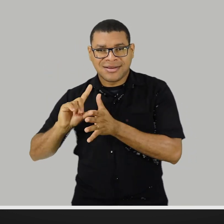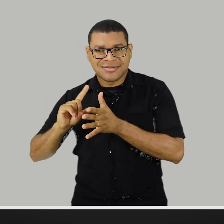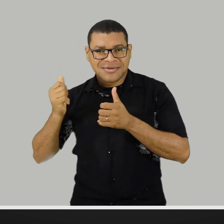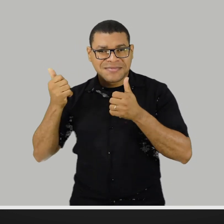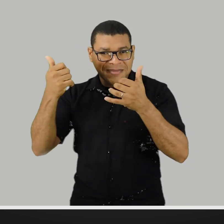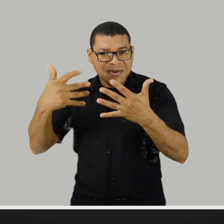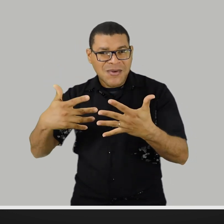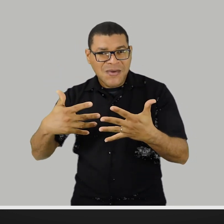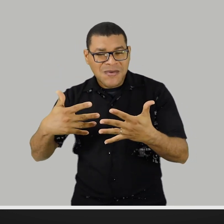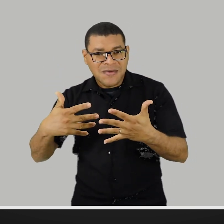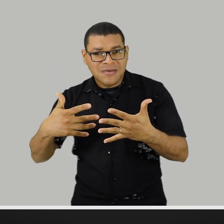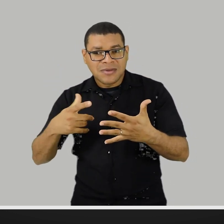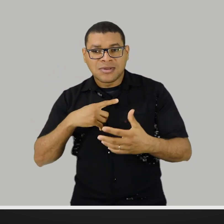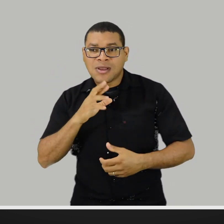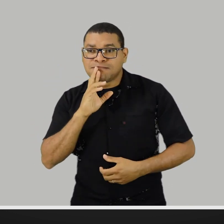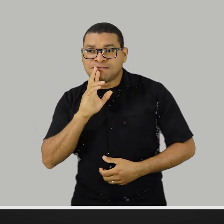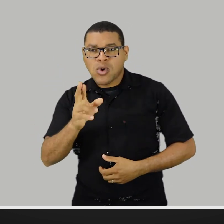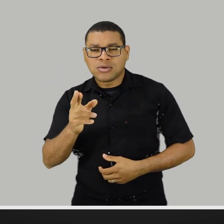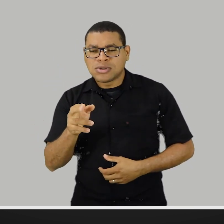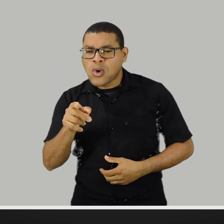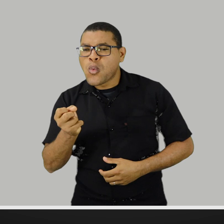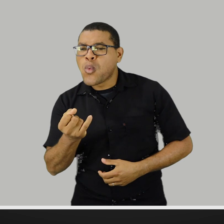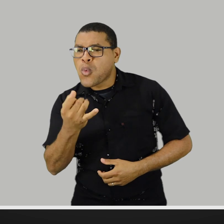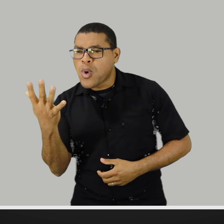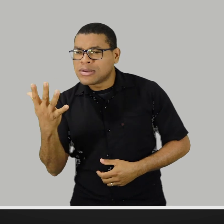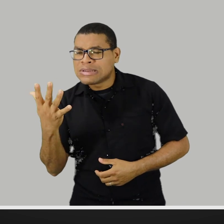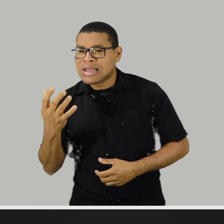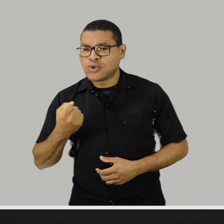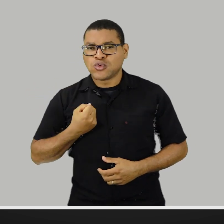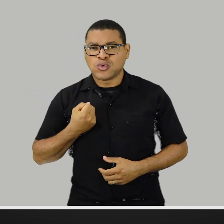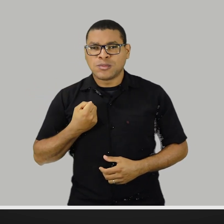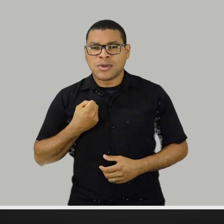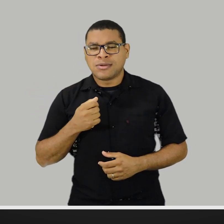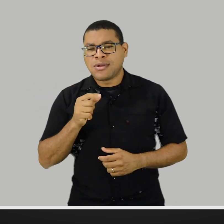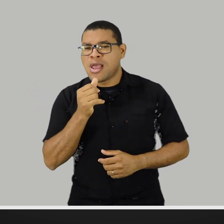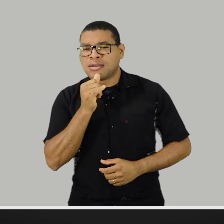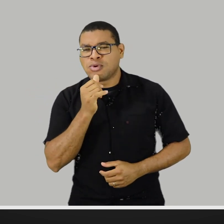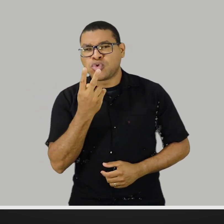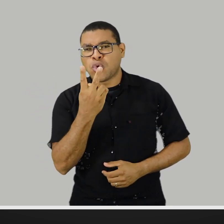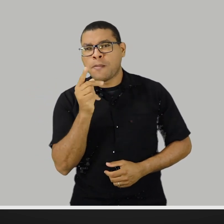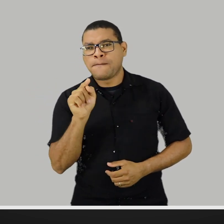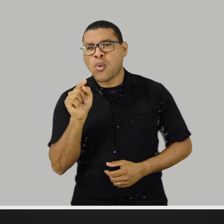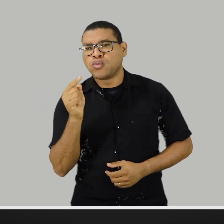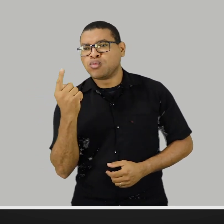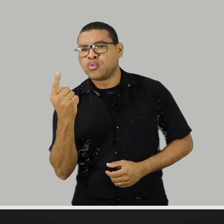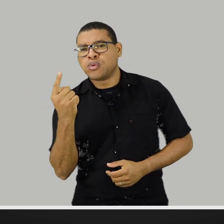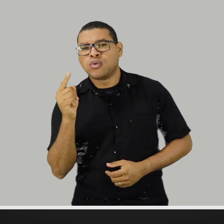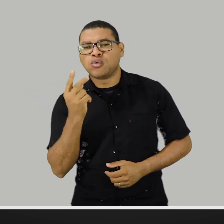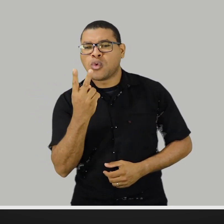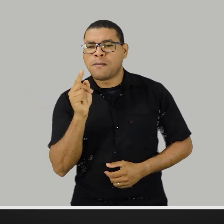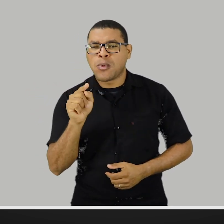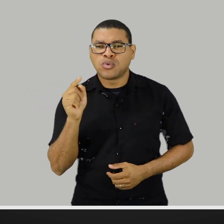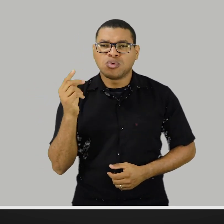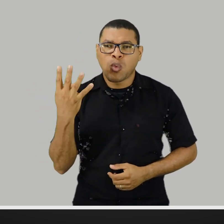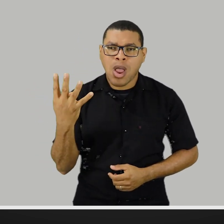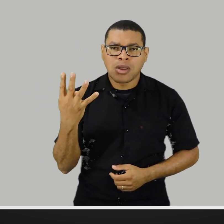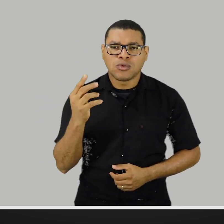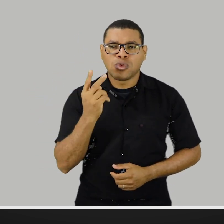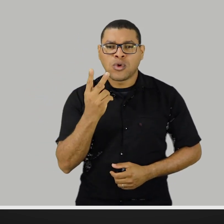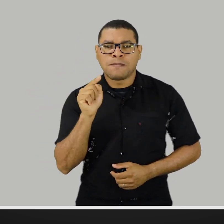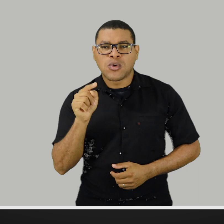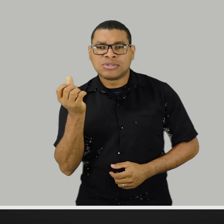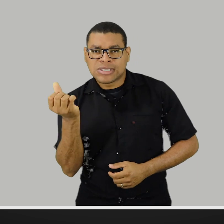supracitados resulte em um número fracionado Este foi elevado até o primeiro número